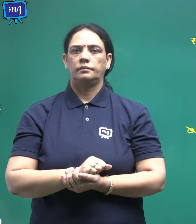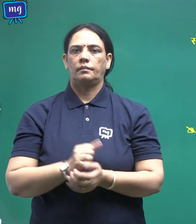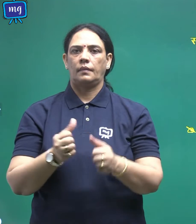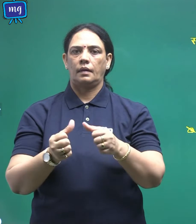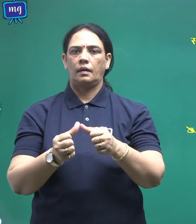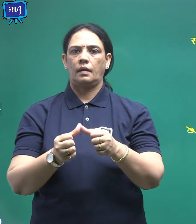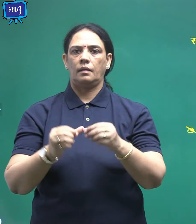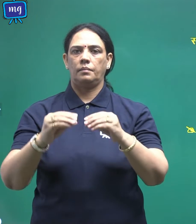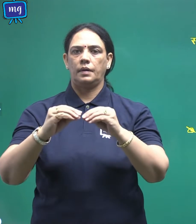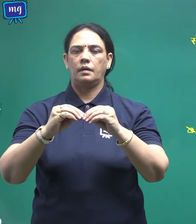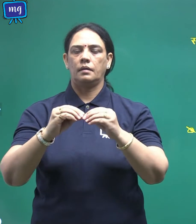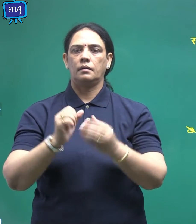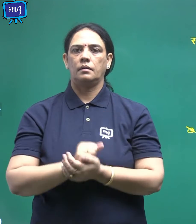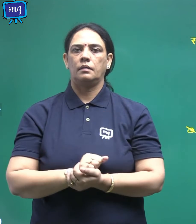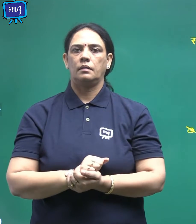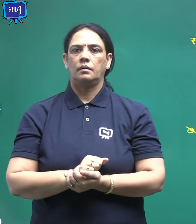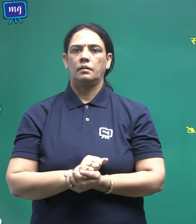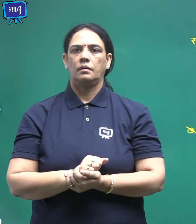AB